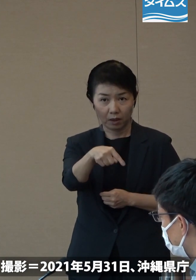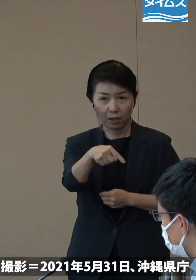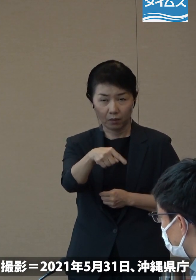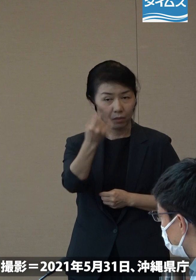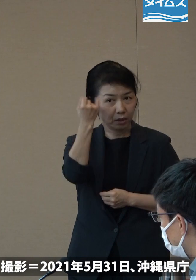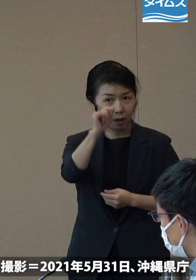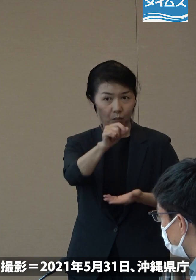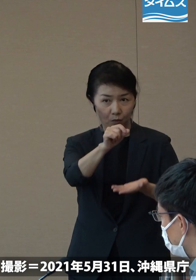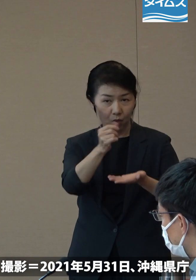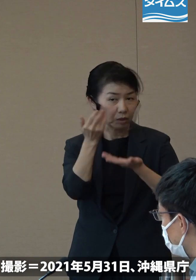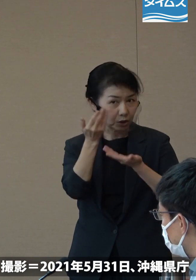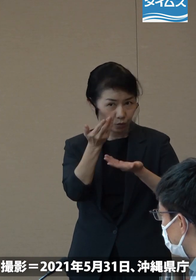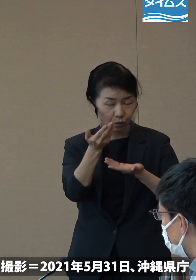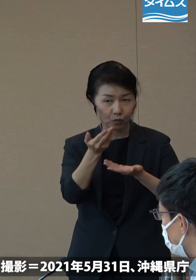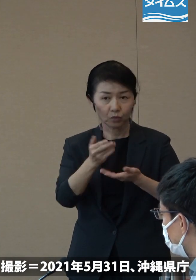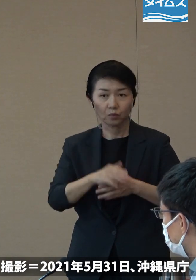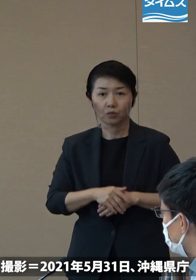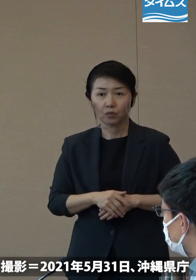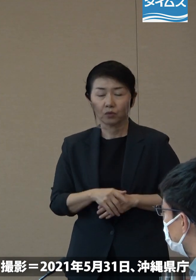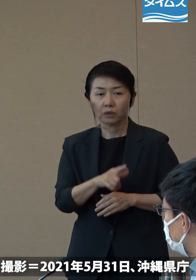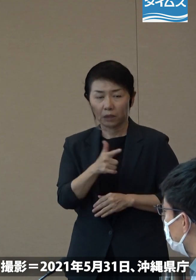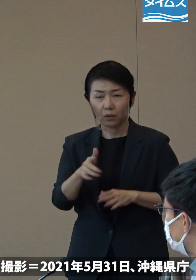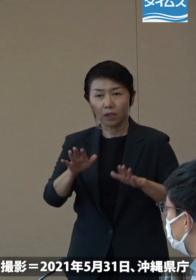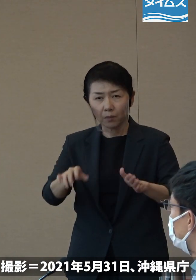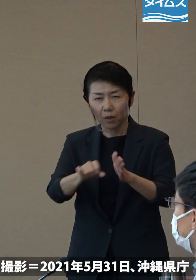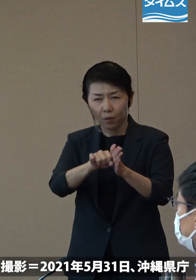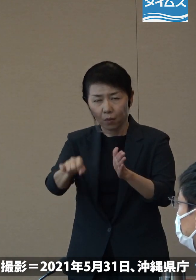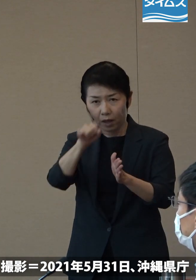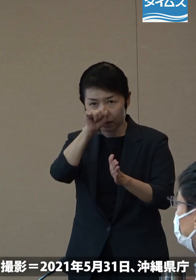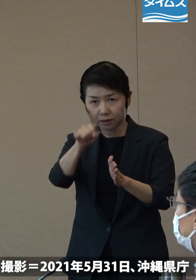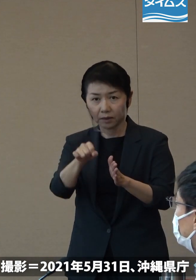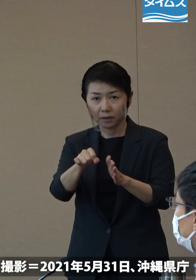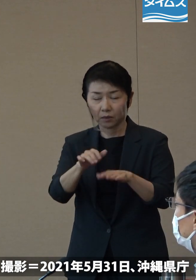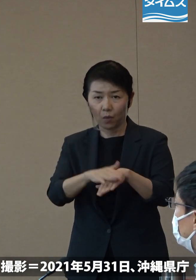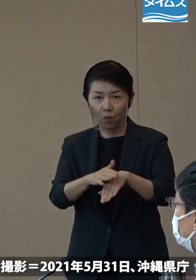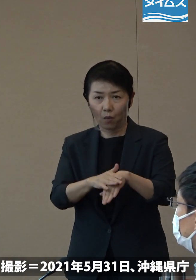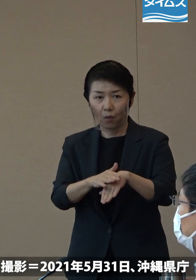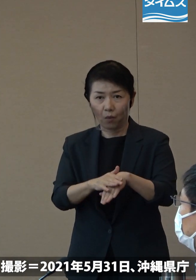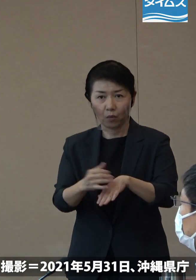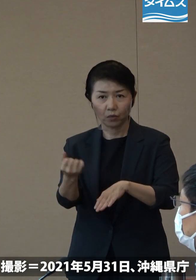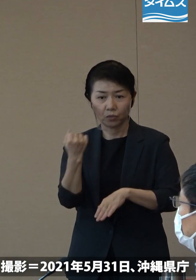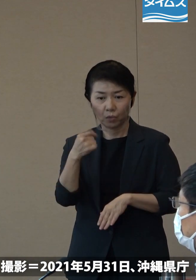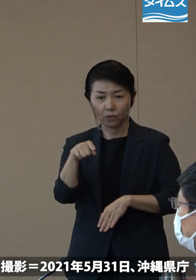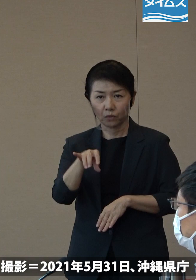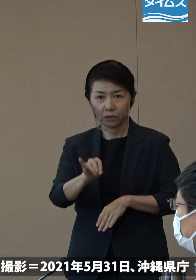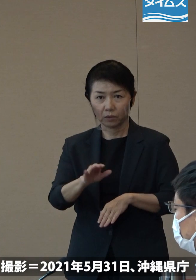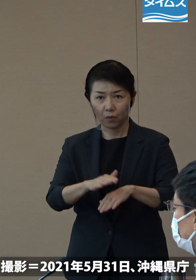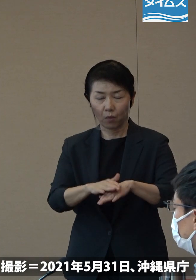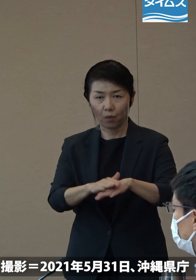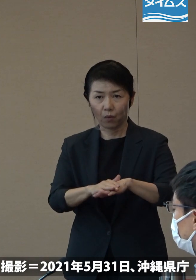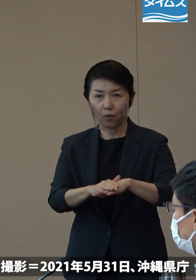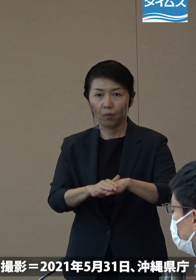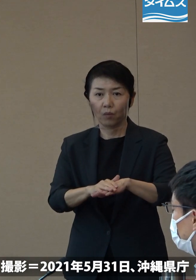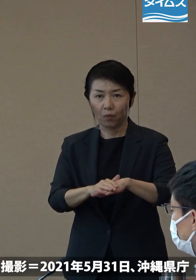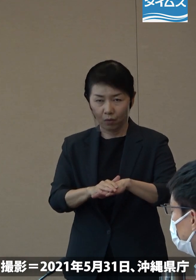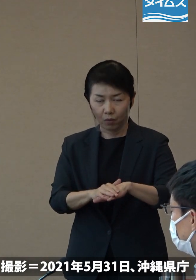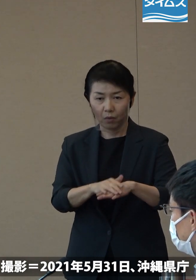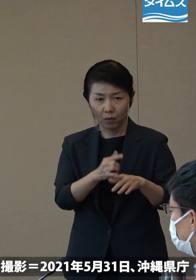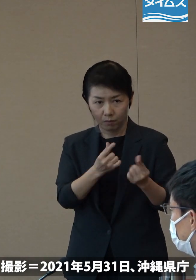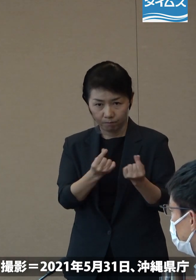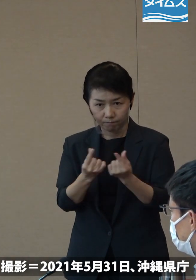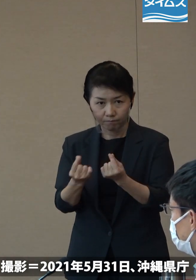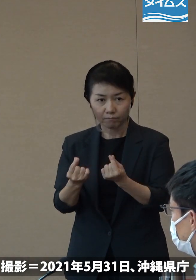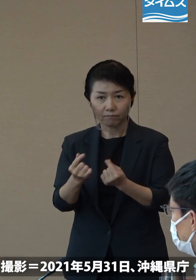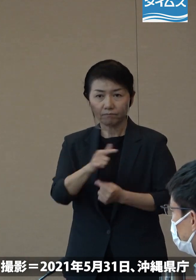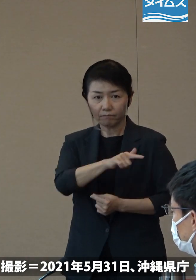思いますし、今本当に効果的なそのさらなる強い措置はどういうものなのかということは、やはりしっか